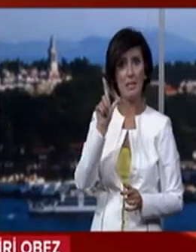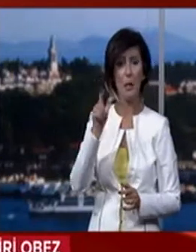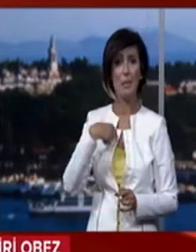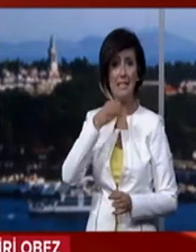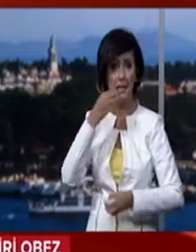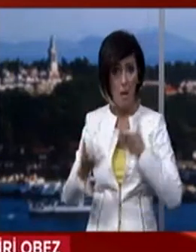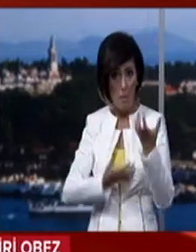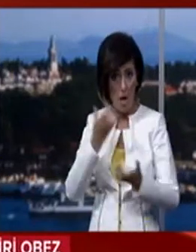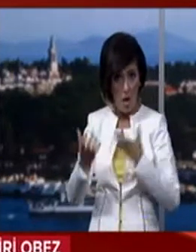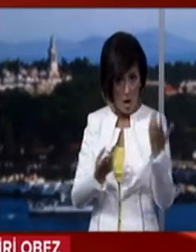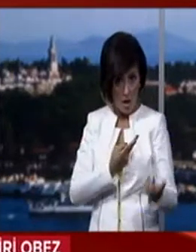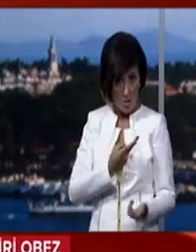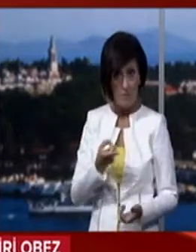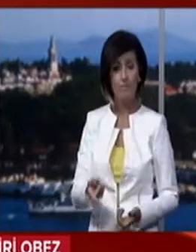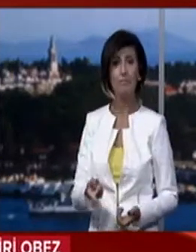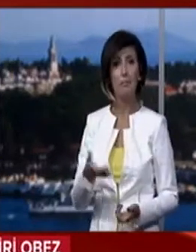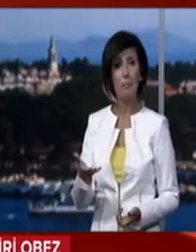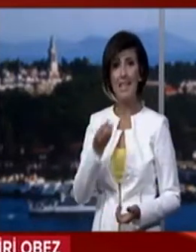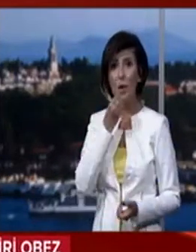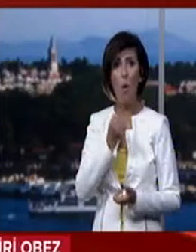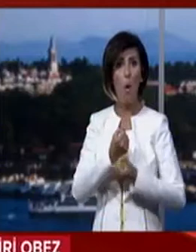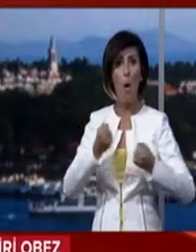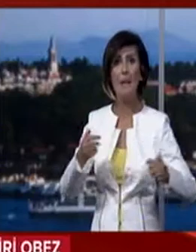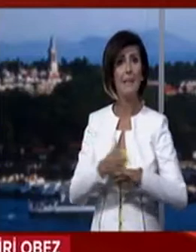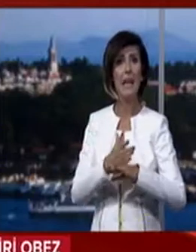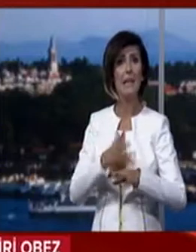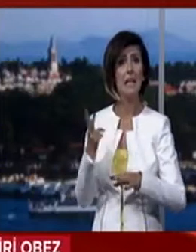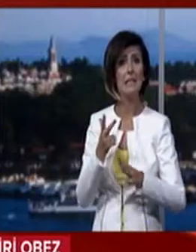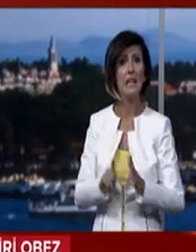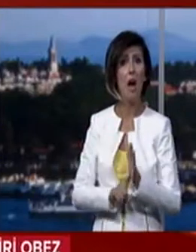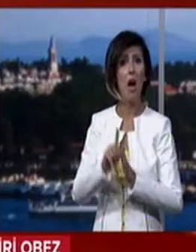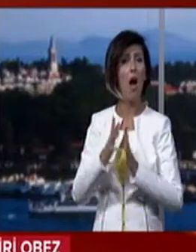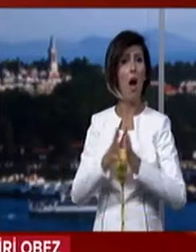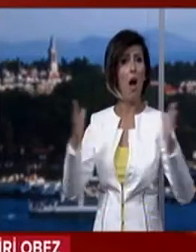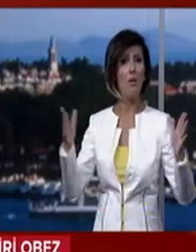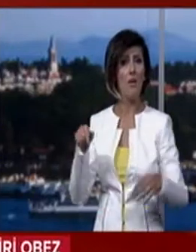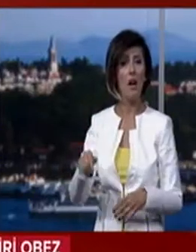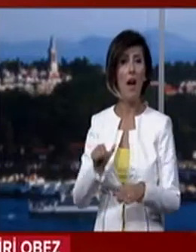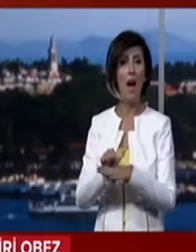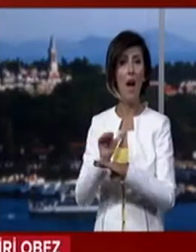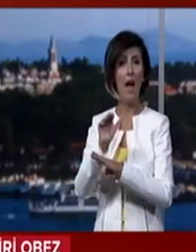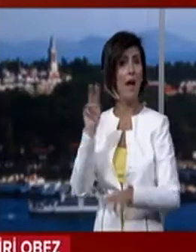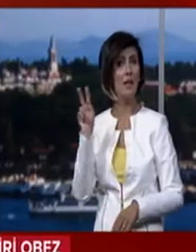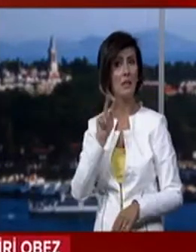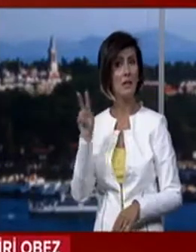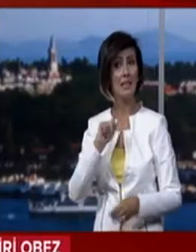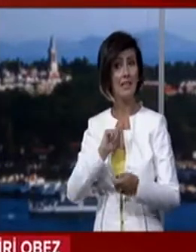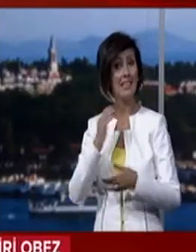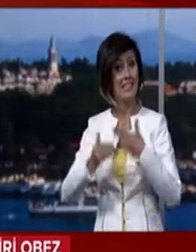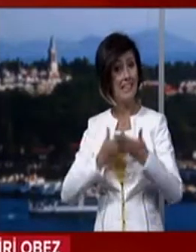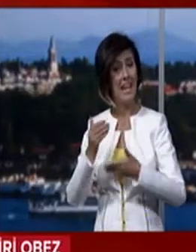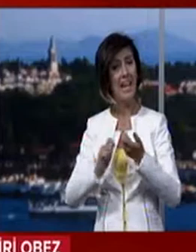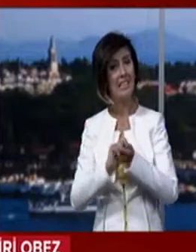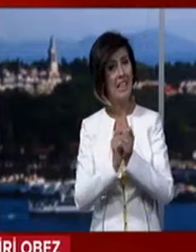yemek yaptığımız için. Peki obezite neden bu kadar hızlı artıyor? Hayat tarzımızın giderek